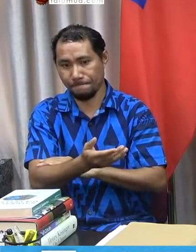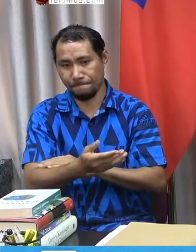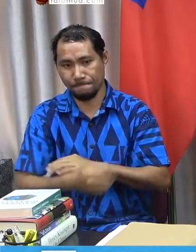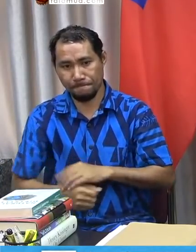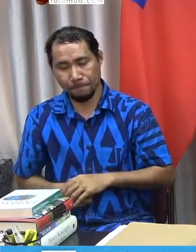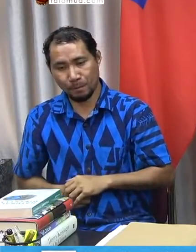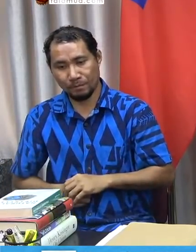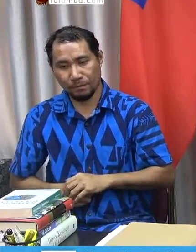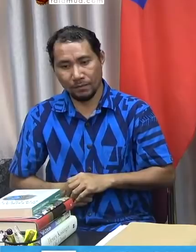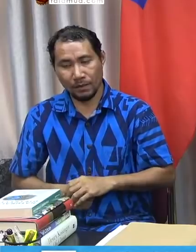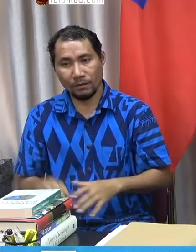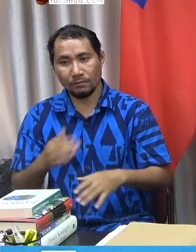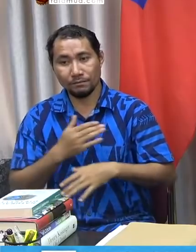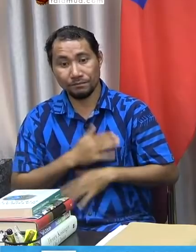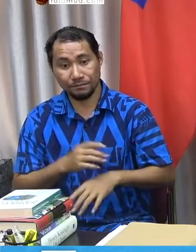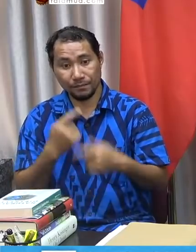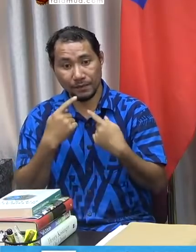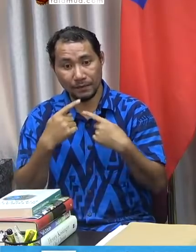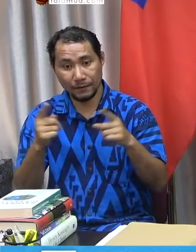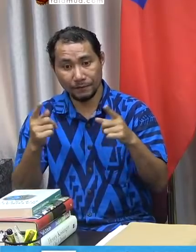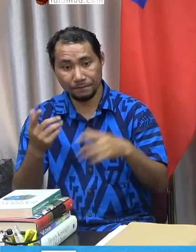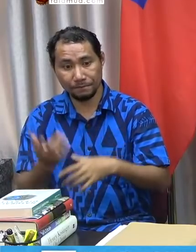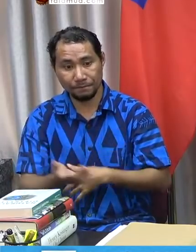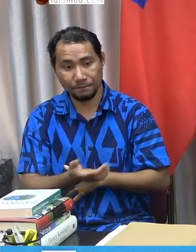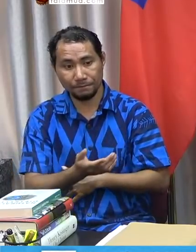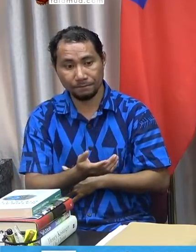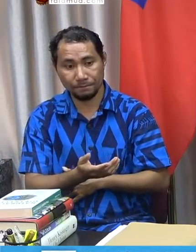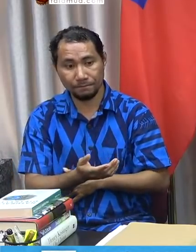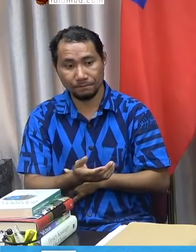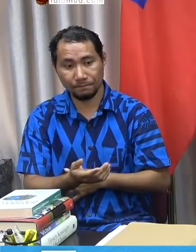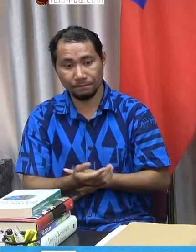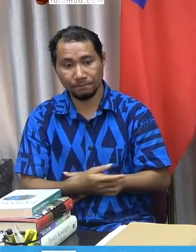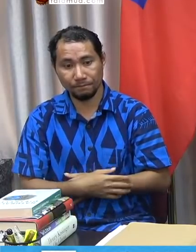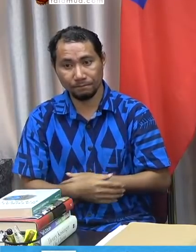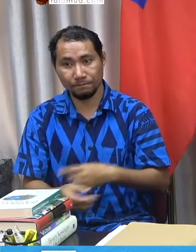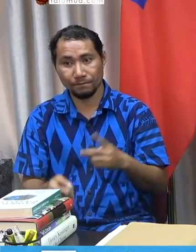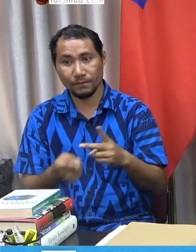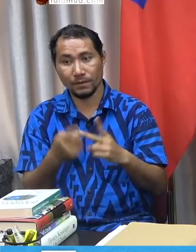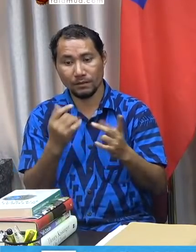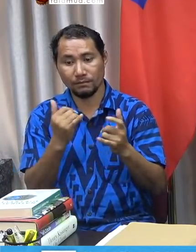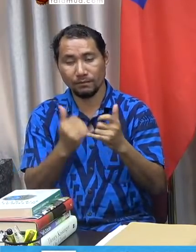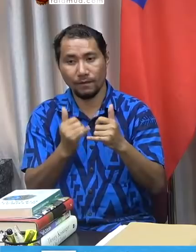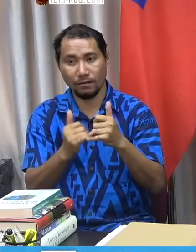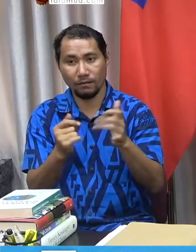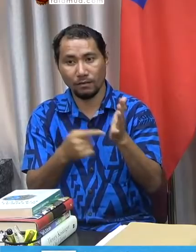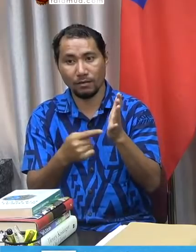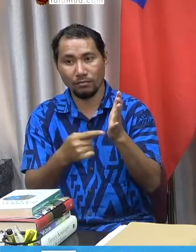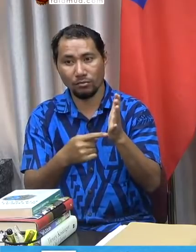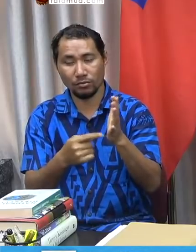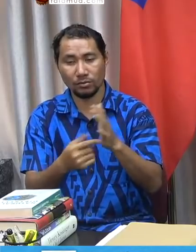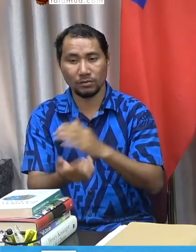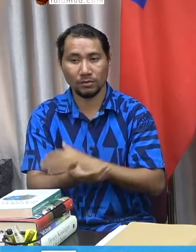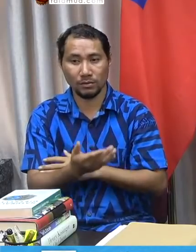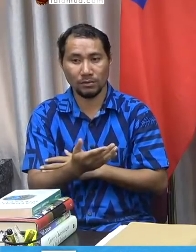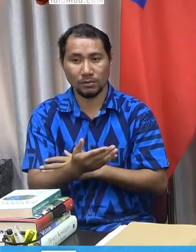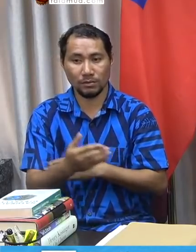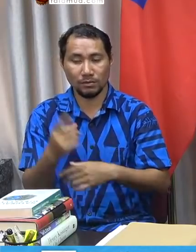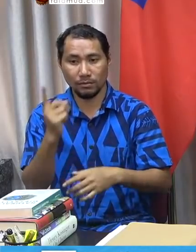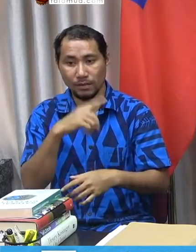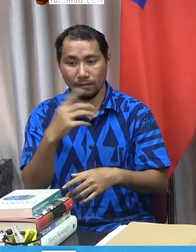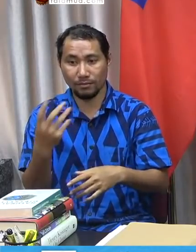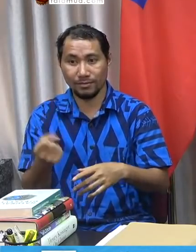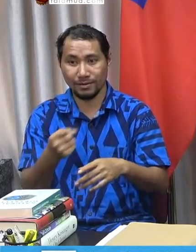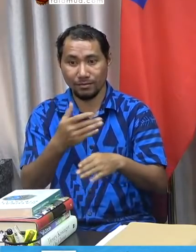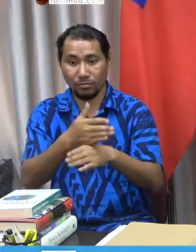e o te fia tautala i se inisi o vaenga tāua sa whaia latou sao